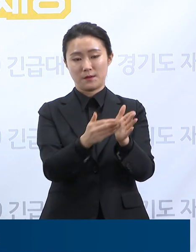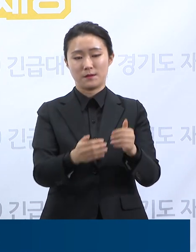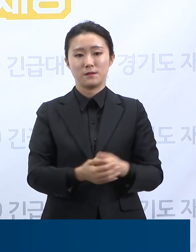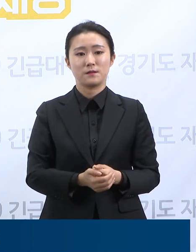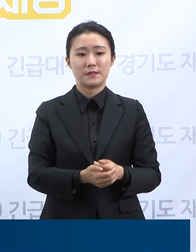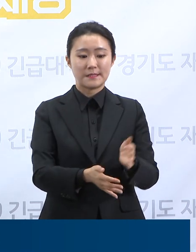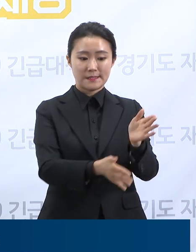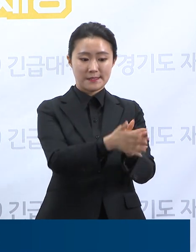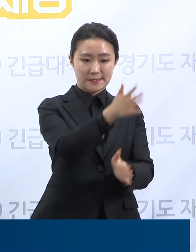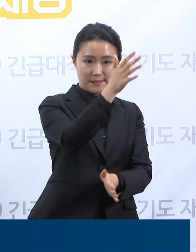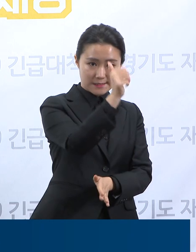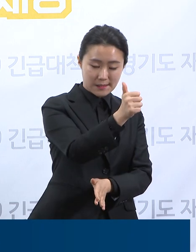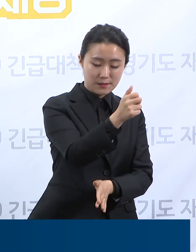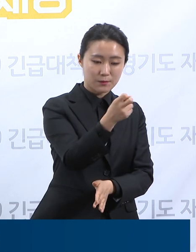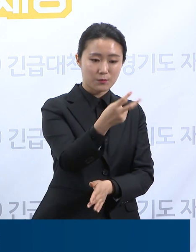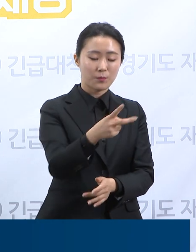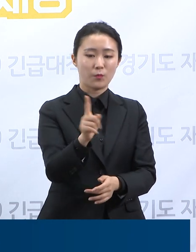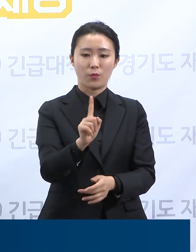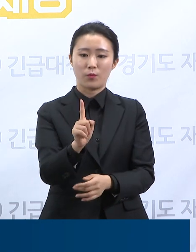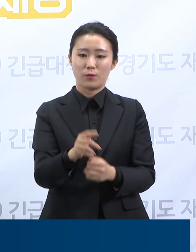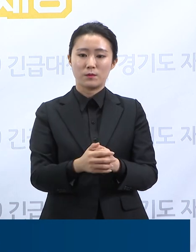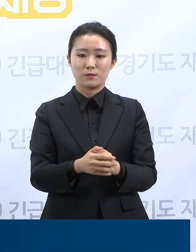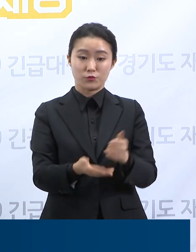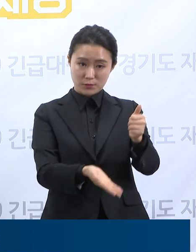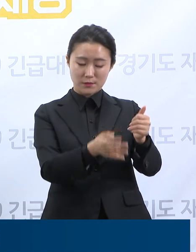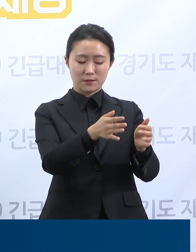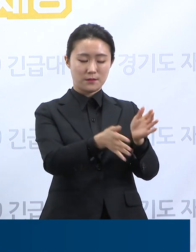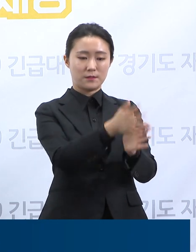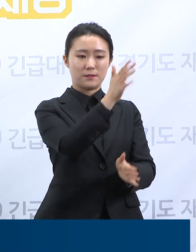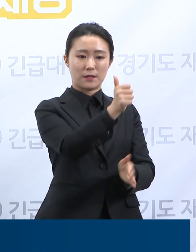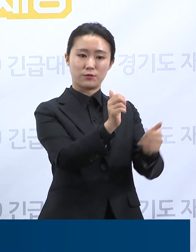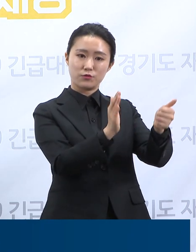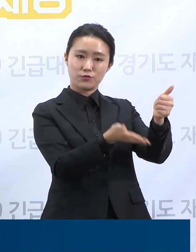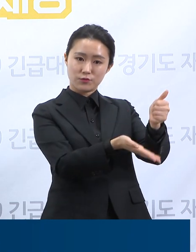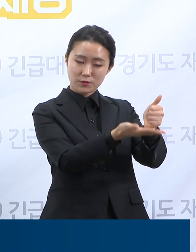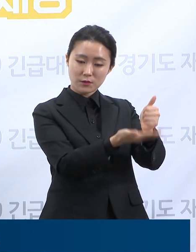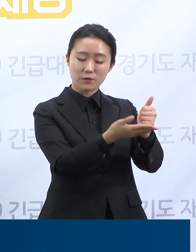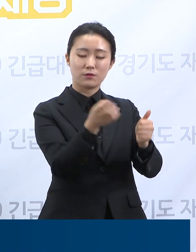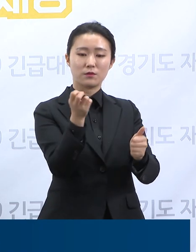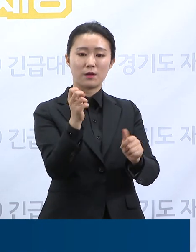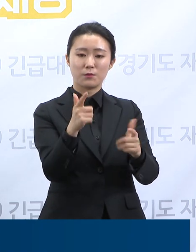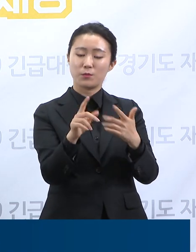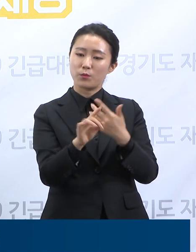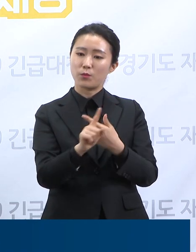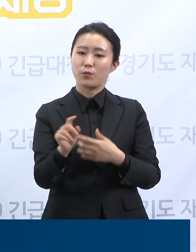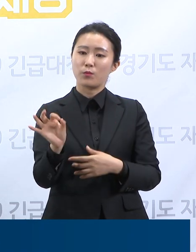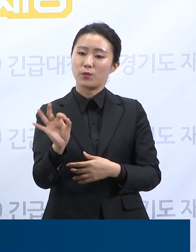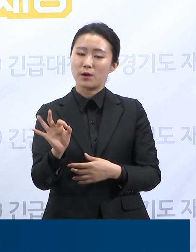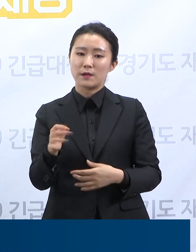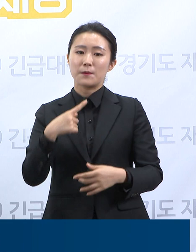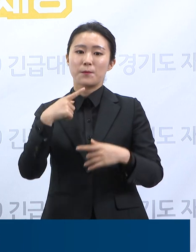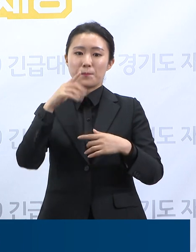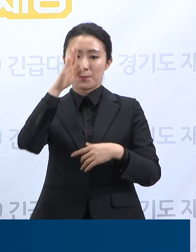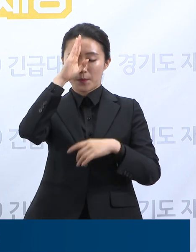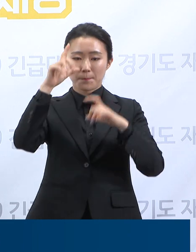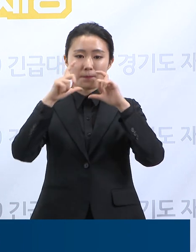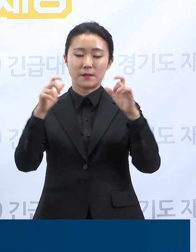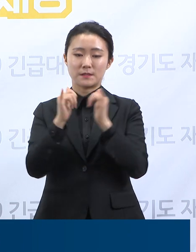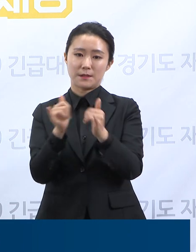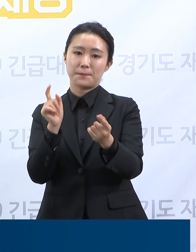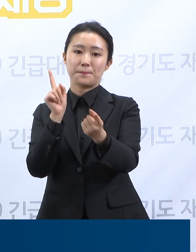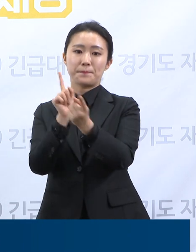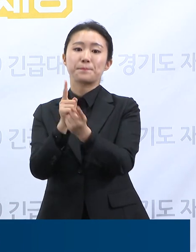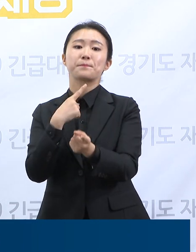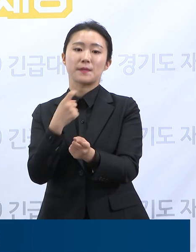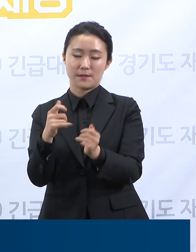추천하는 분들이 대상이며, 시군 또는 본인의 신청으로 도가 입소 여부를 확인 후 입소하게 됩니다. 경기도는